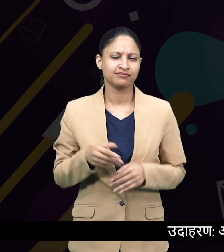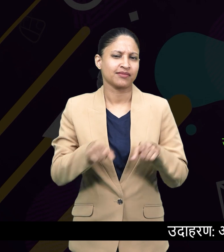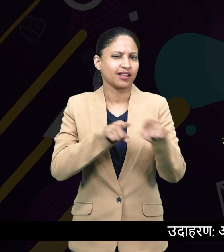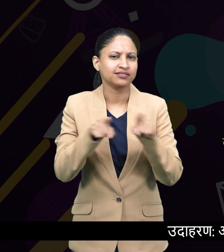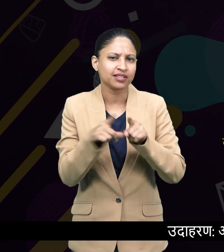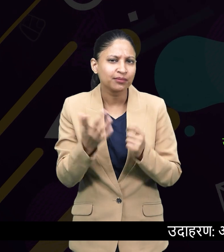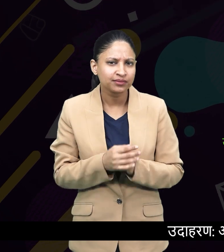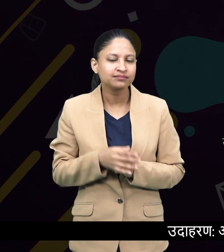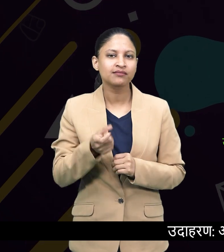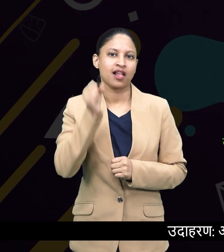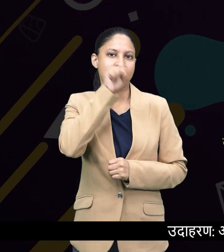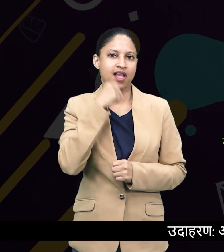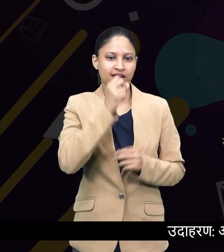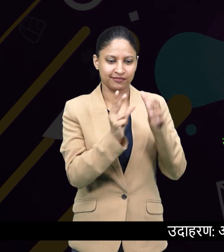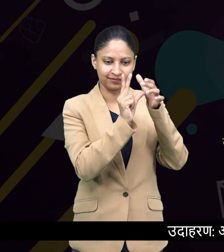उदाहरण